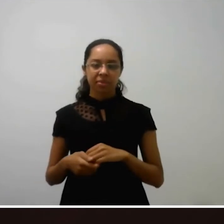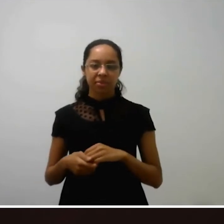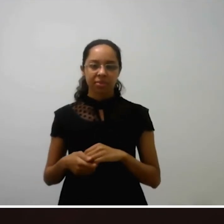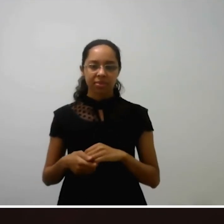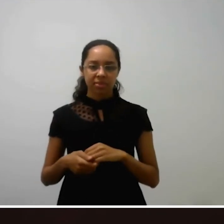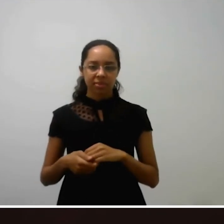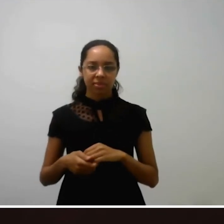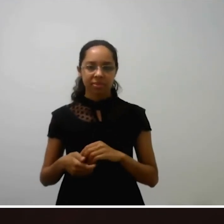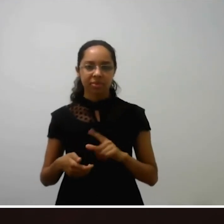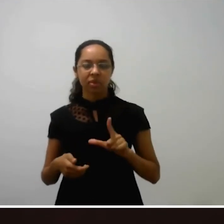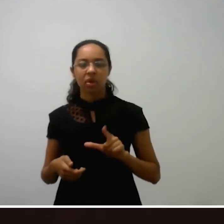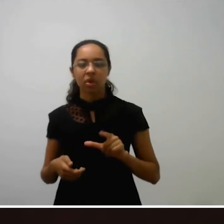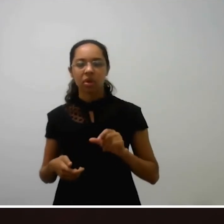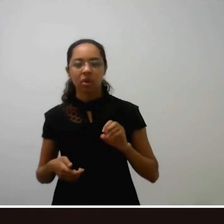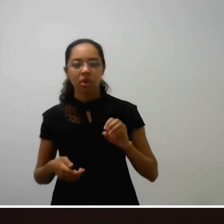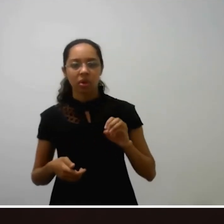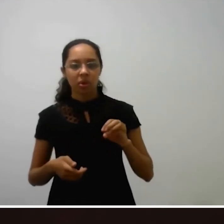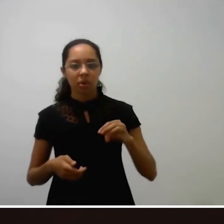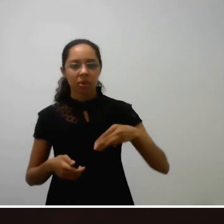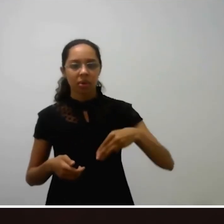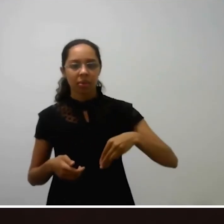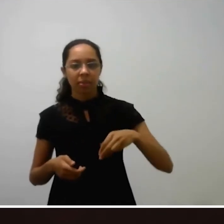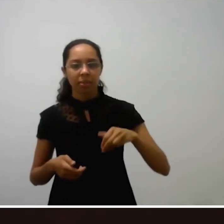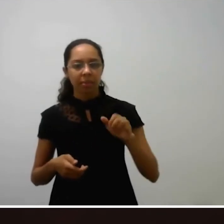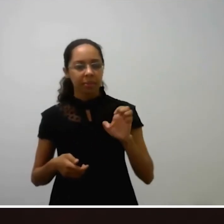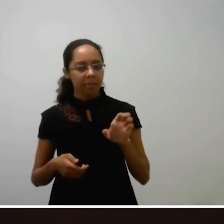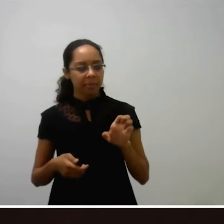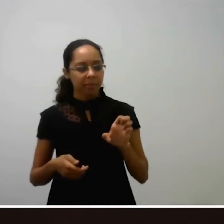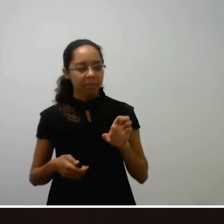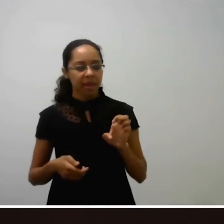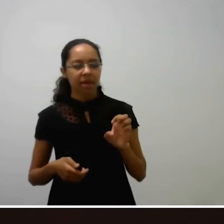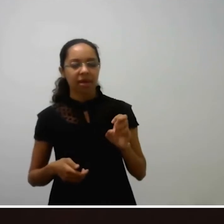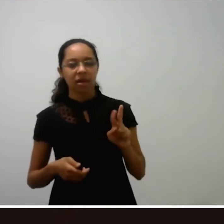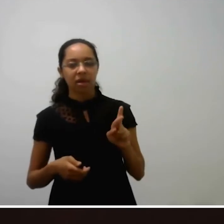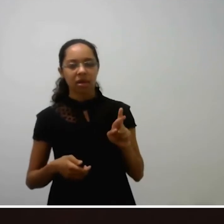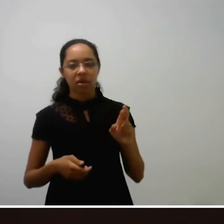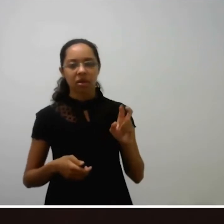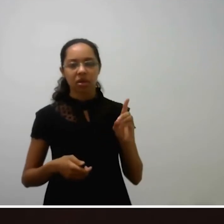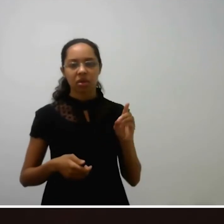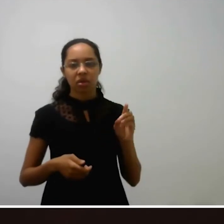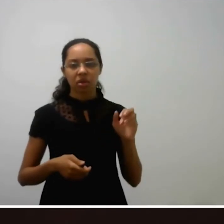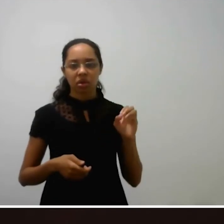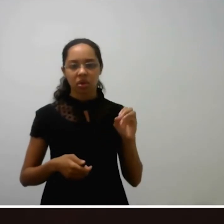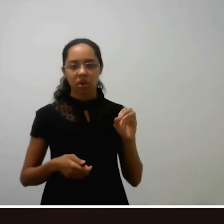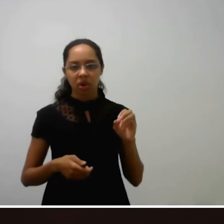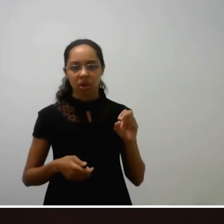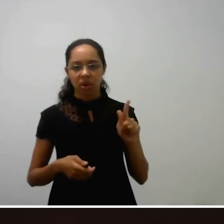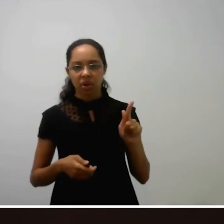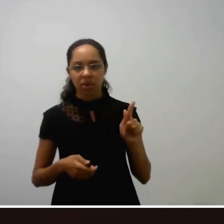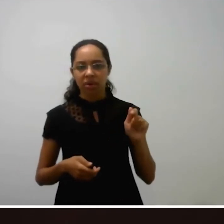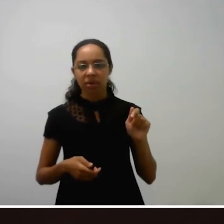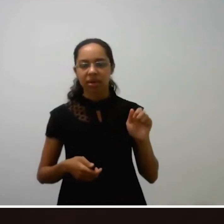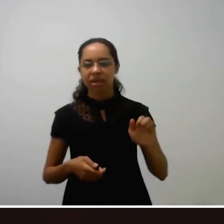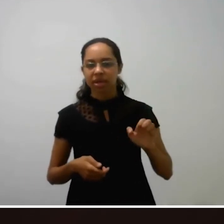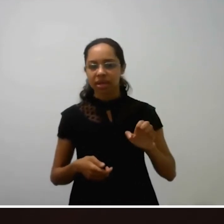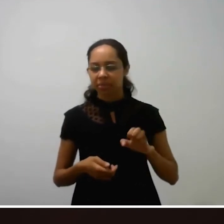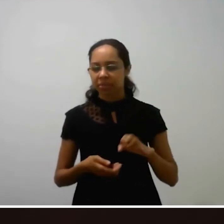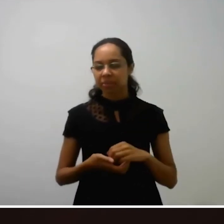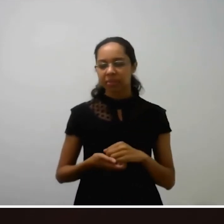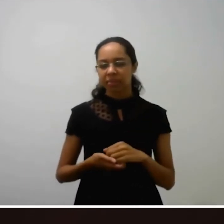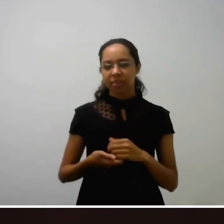por causa da sua rica, melodiosa e flexível língua, que era usada